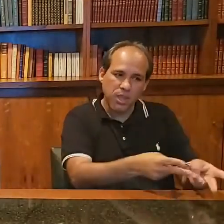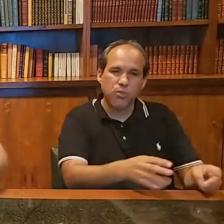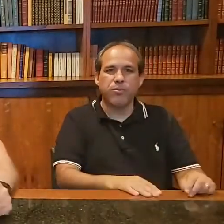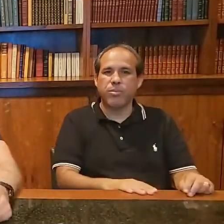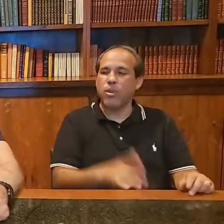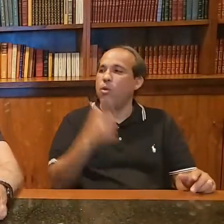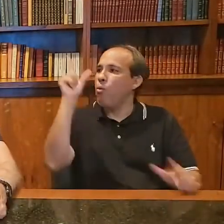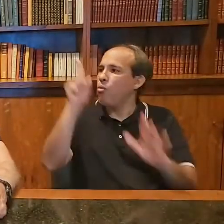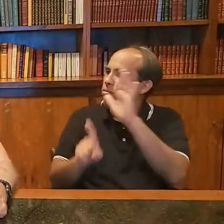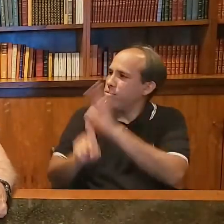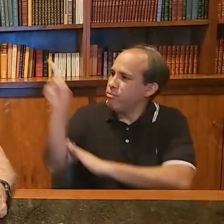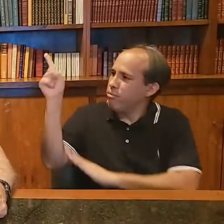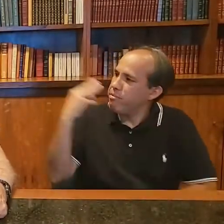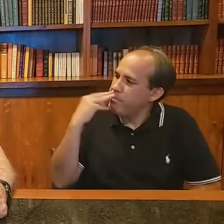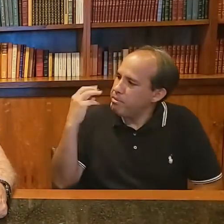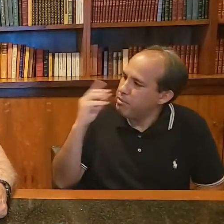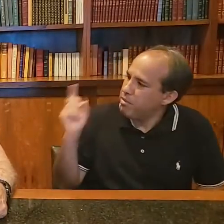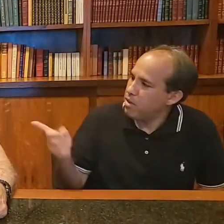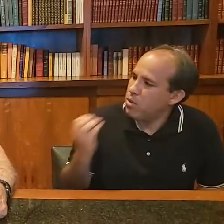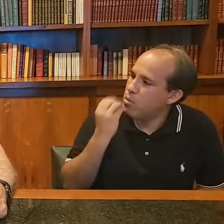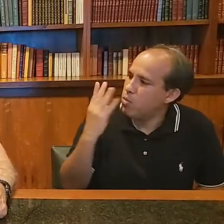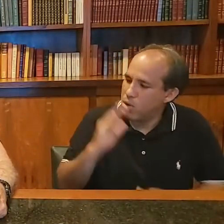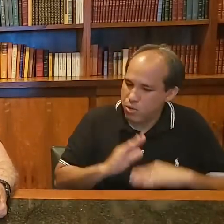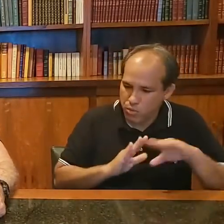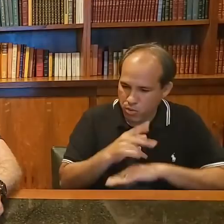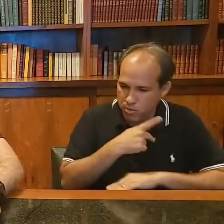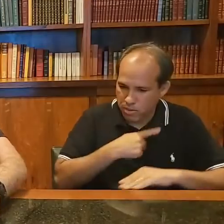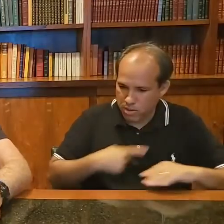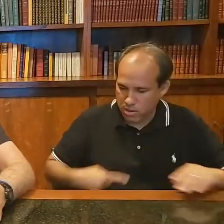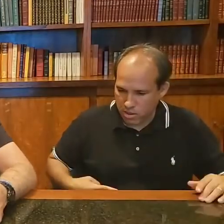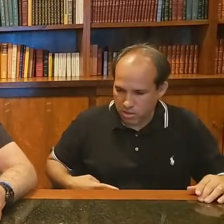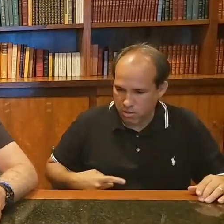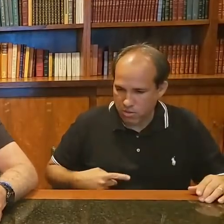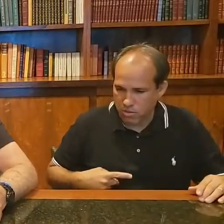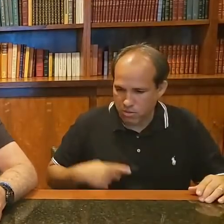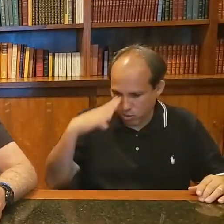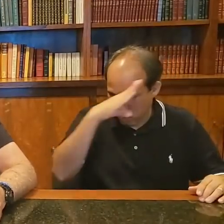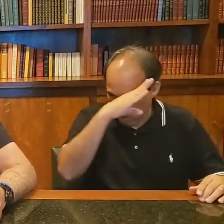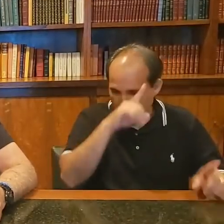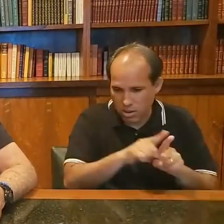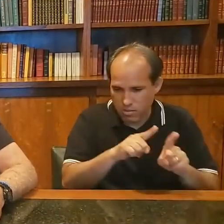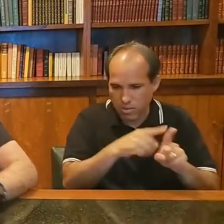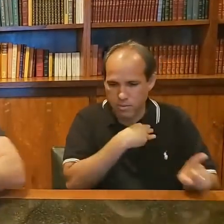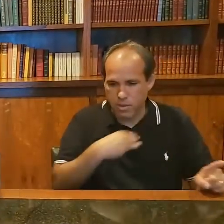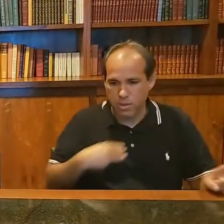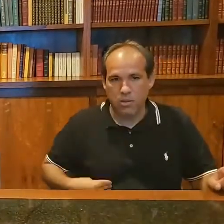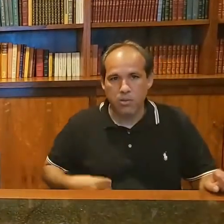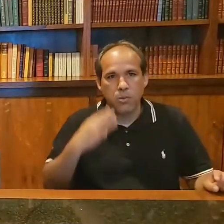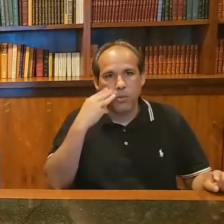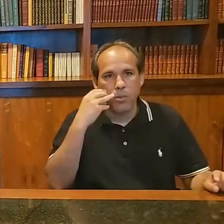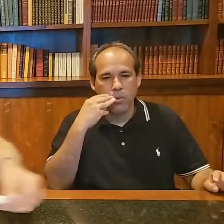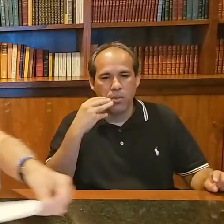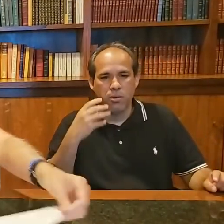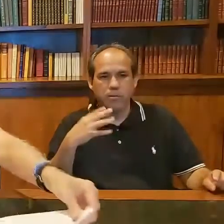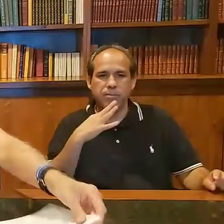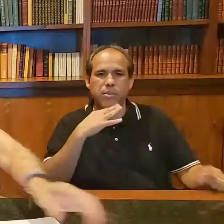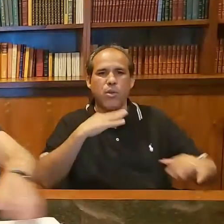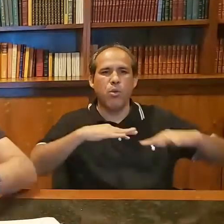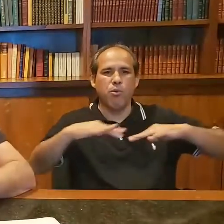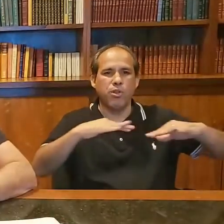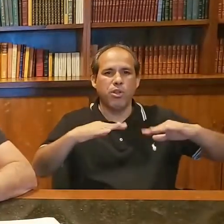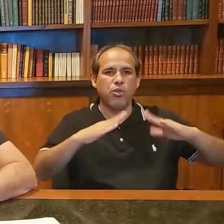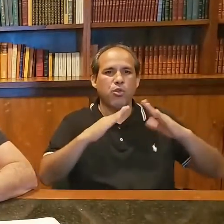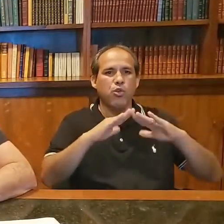Para o Milton aqui. Boa noite, presidente Bolsonaro. Boa noite, ministro Milton Ribeiro. Ministro, o movimento Escolas